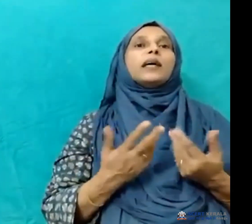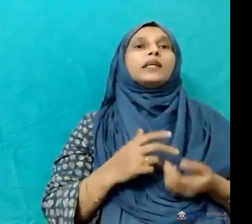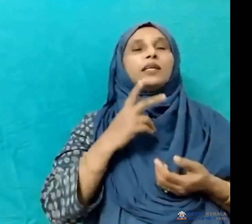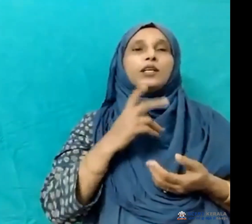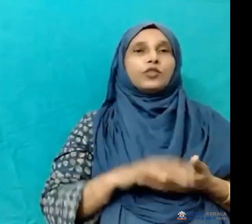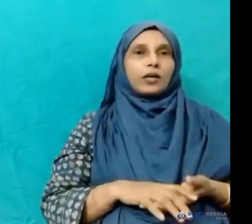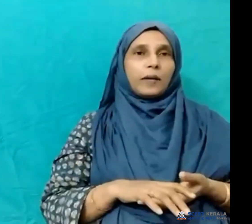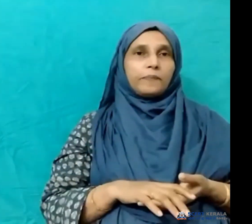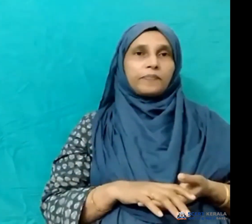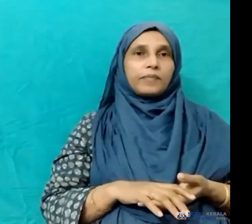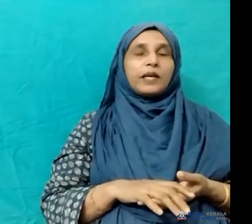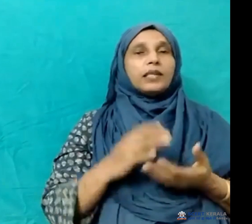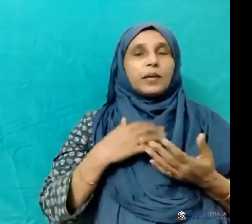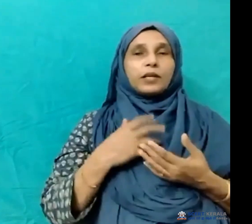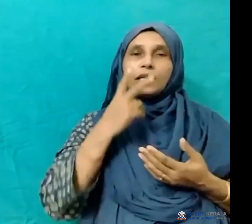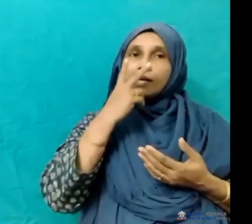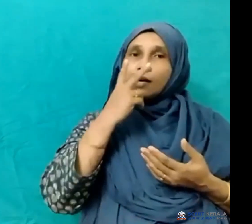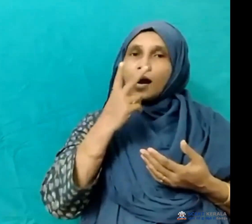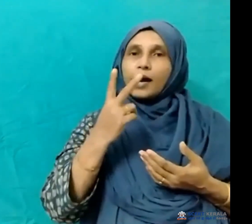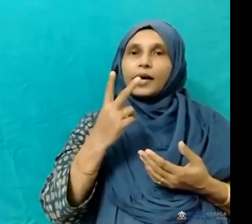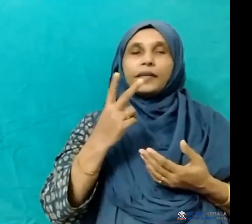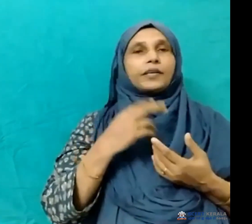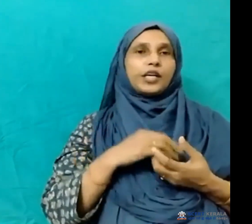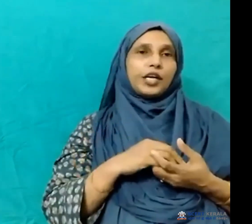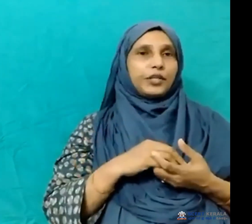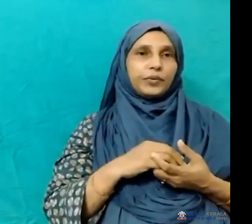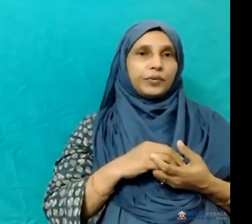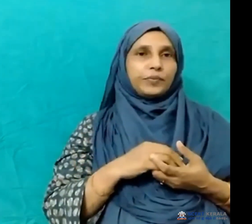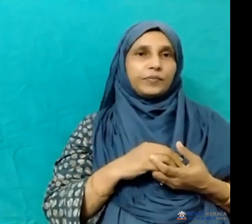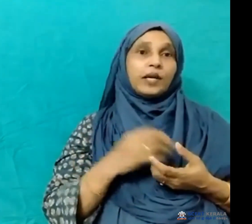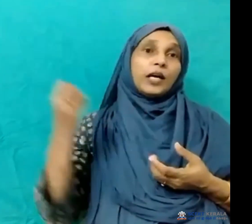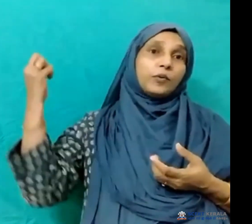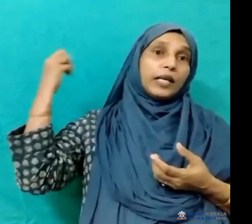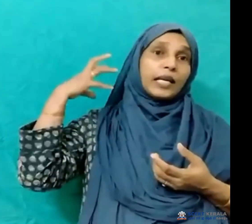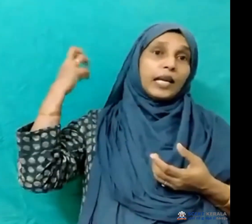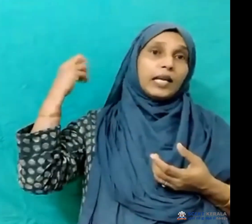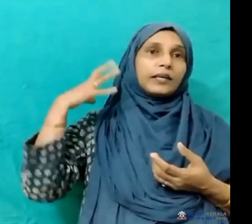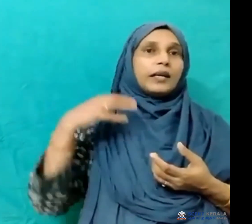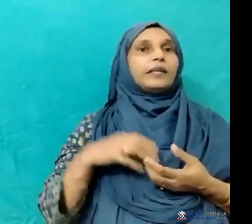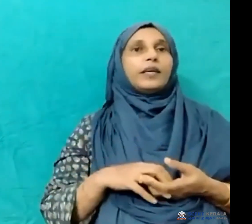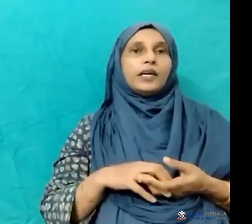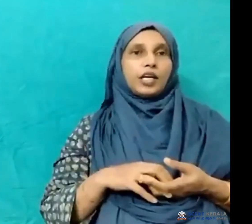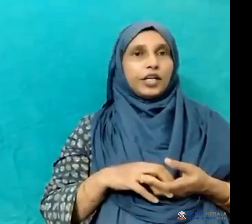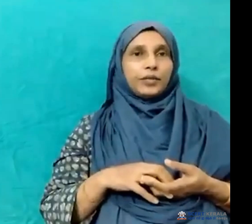എന്താണ് നോക്കാം. നമുക്ക് കാണാൻ കഴിയുന്നു, അതുപോലെ കേൾക്കാൻ